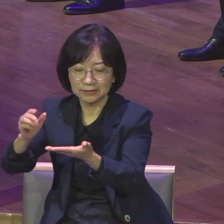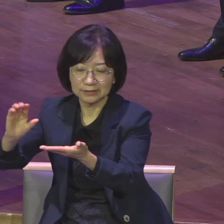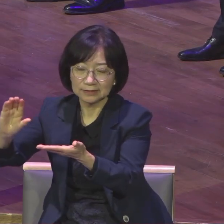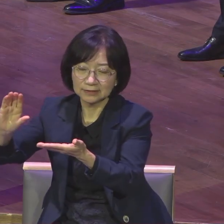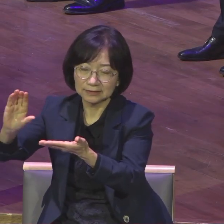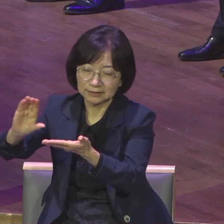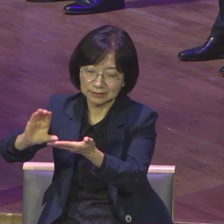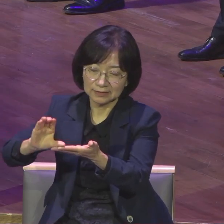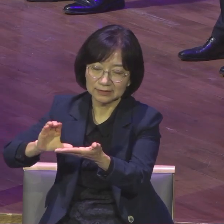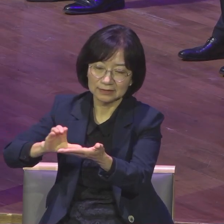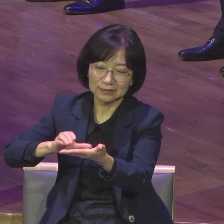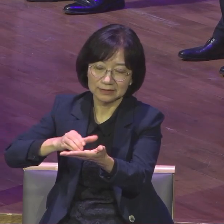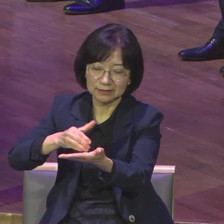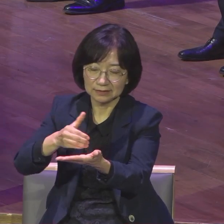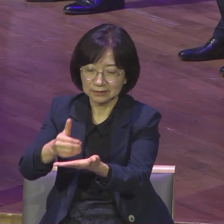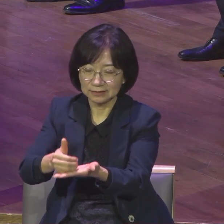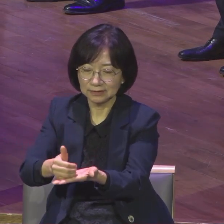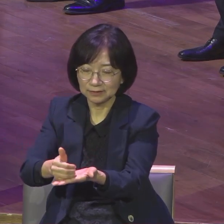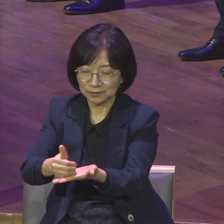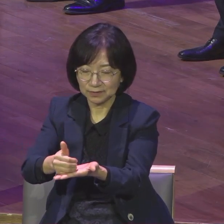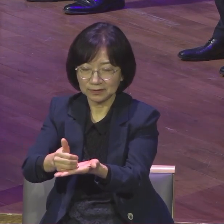예수는